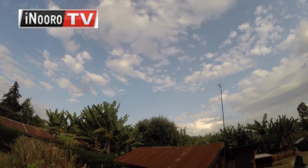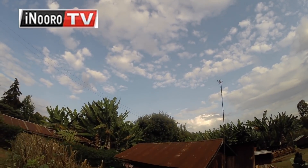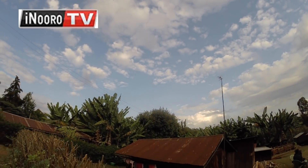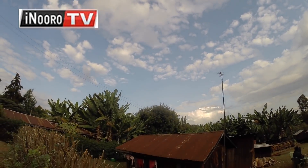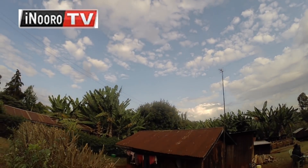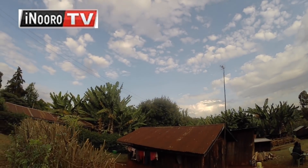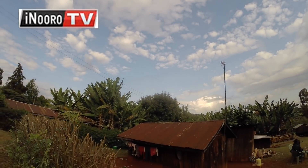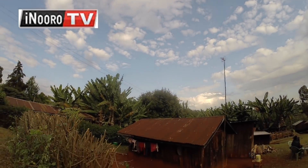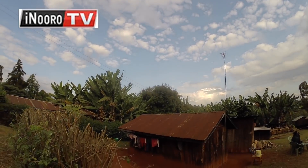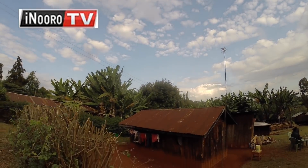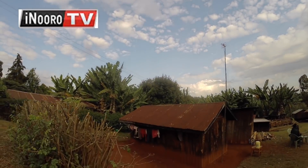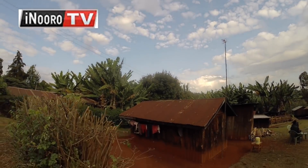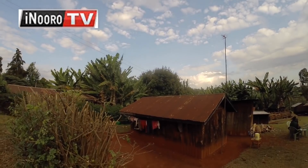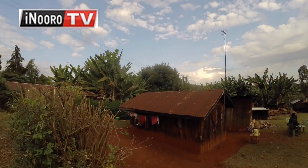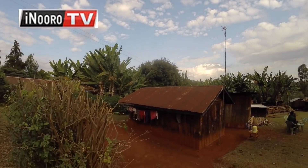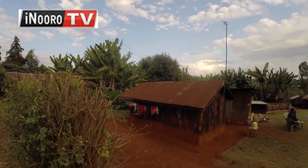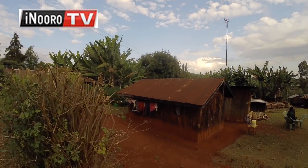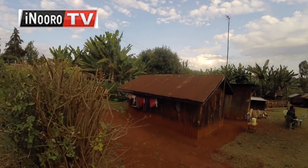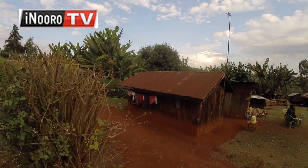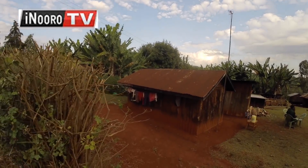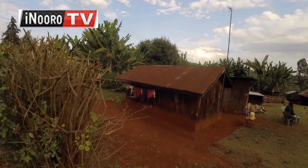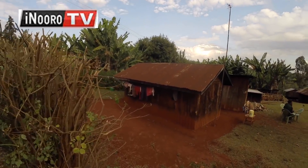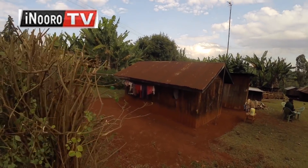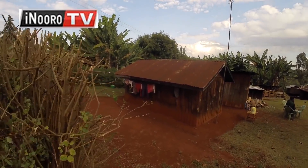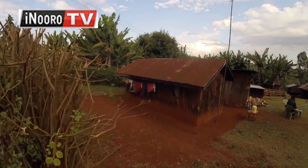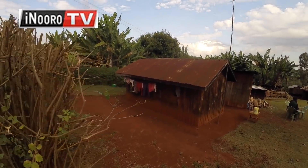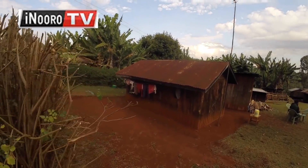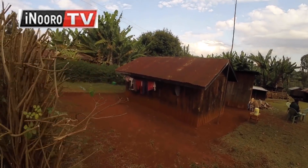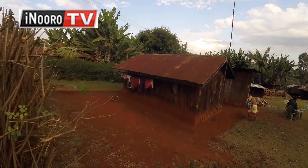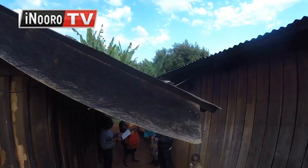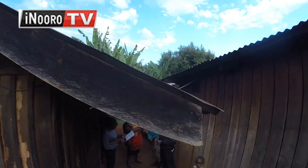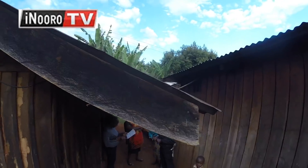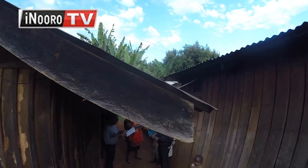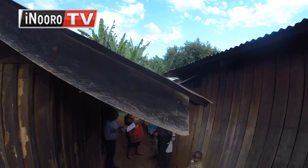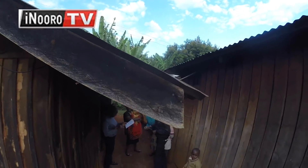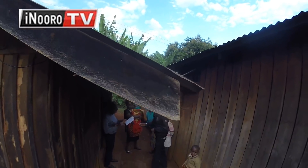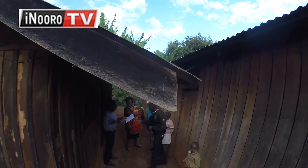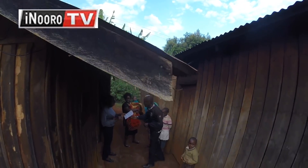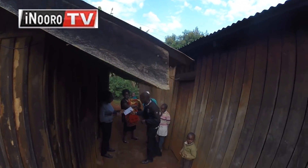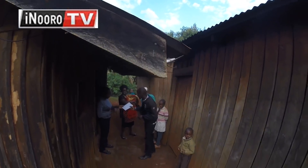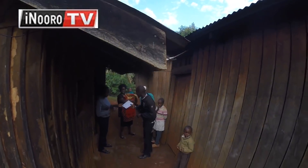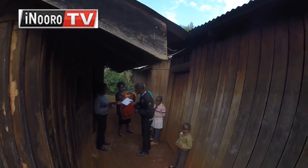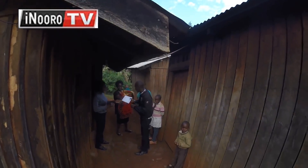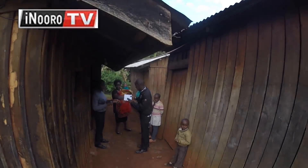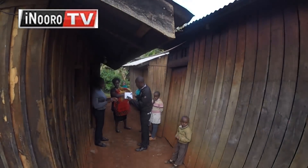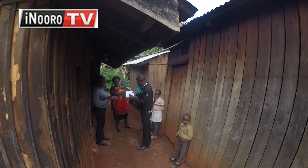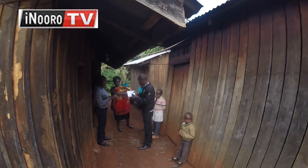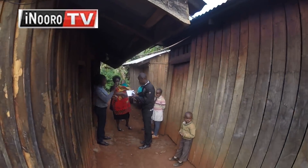itora ria Gititu Tetu County ya Nyeri turashera muciĩ gwa Charles Gichuhi na Anne Wambui. Riria wacera